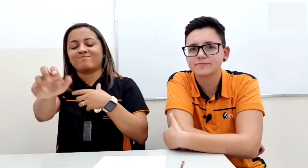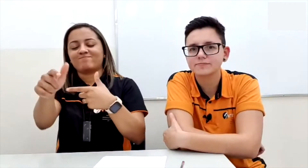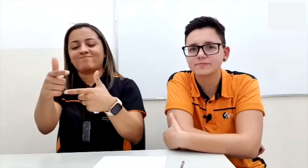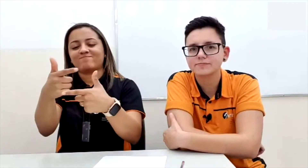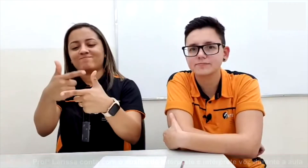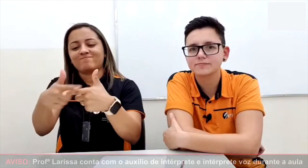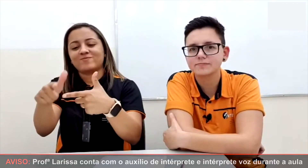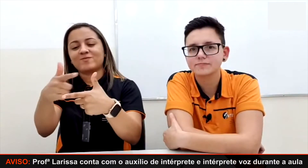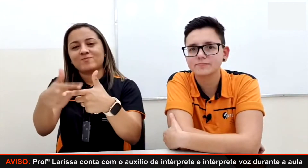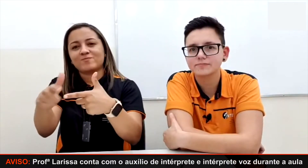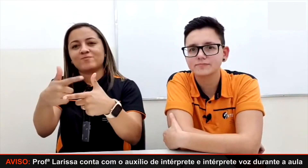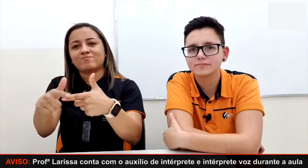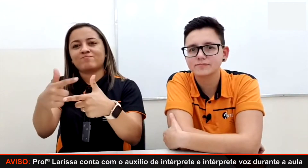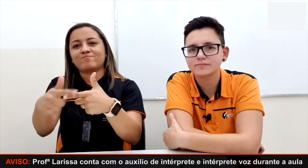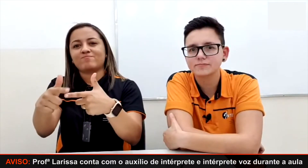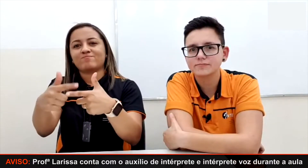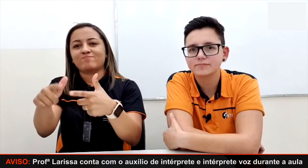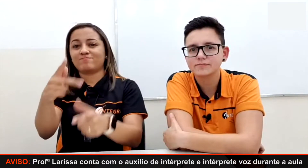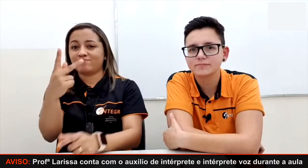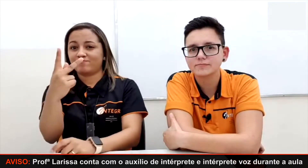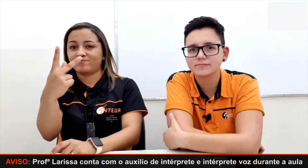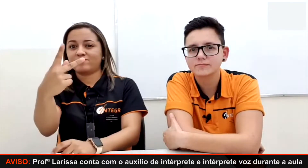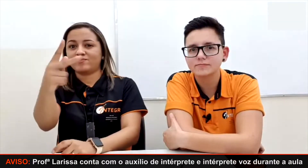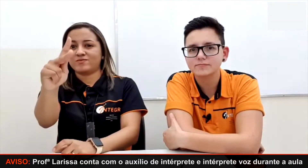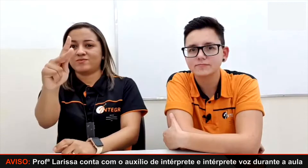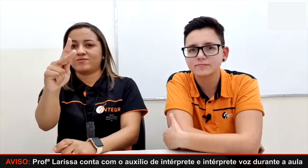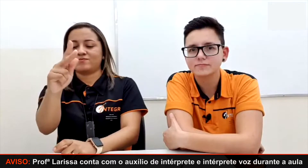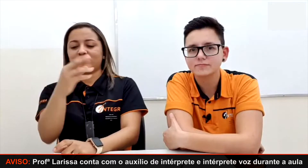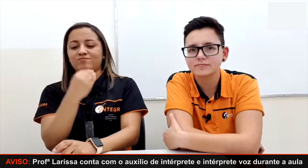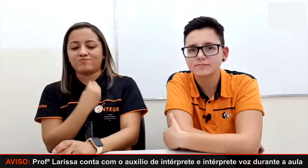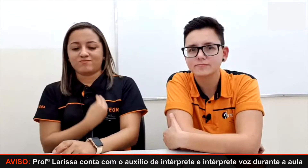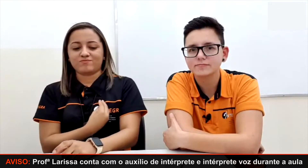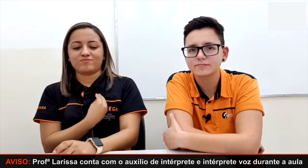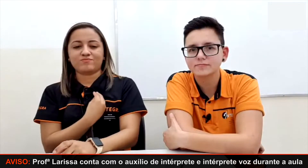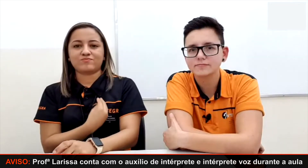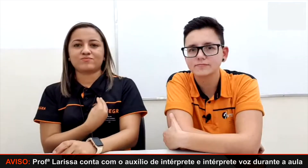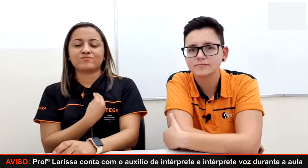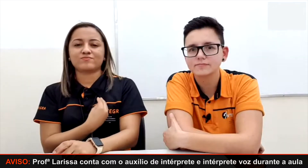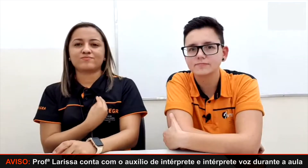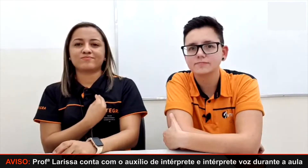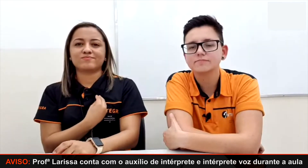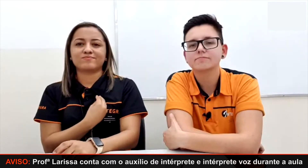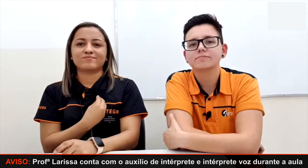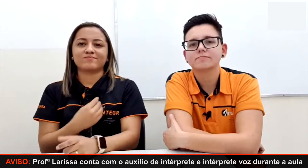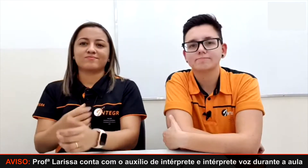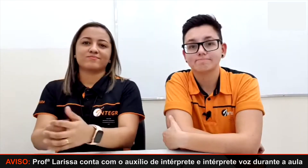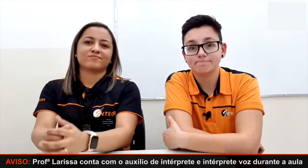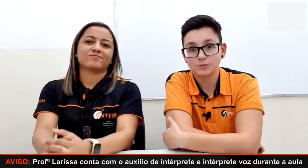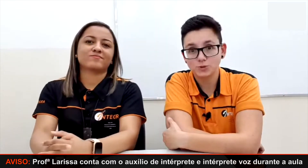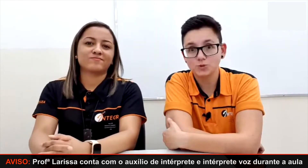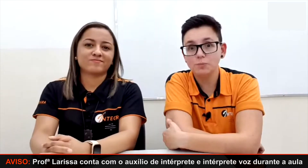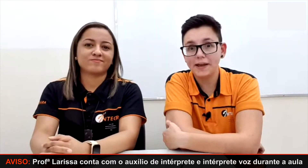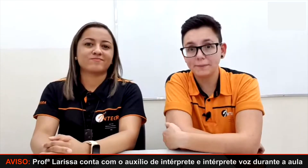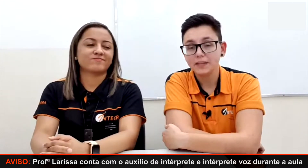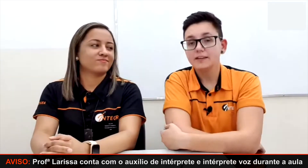Sinto muito pelo problema que você está passando. Muito bem.